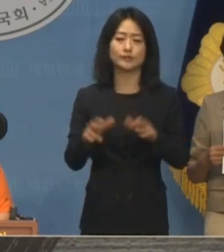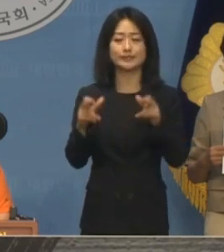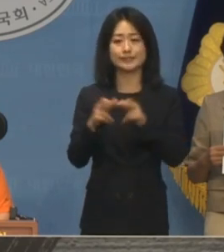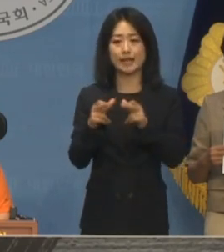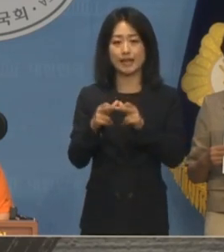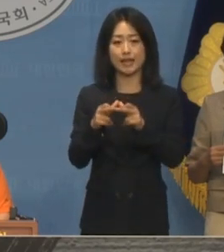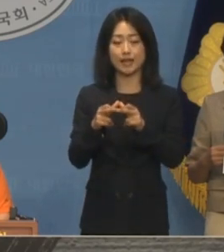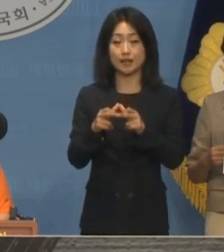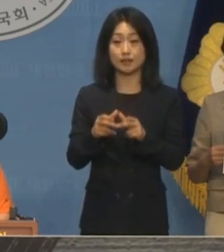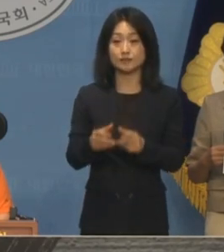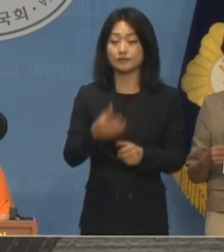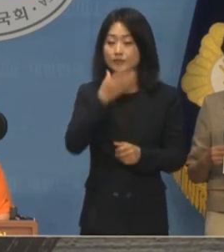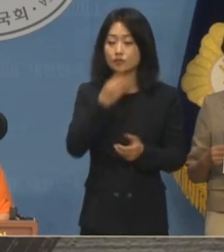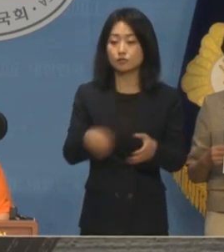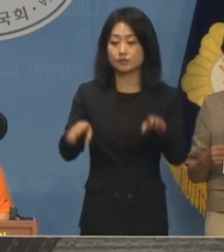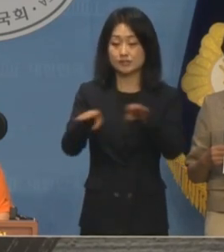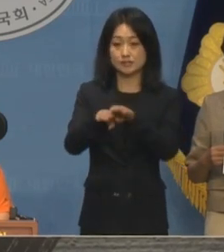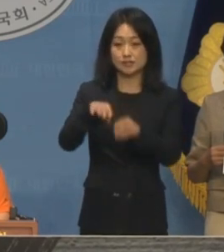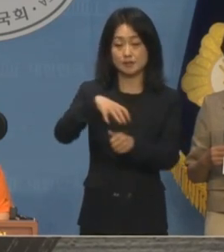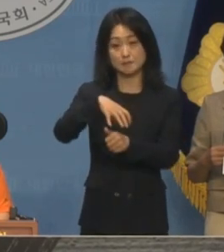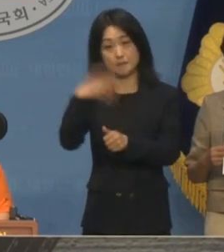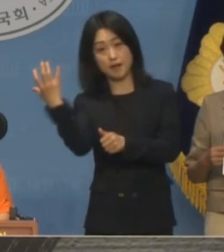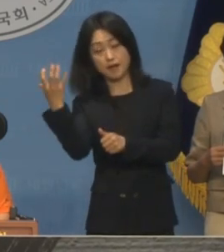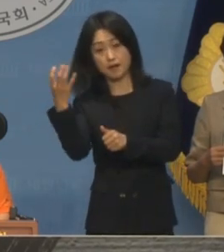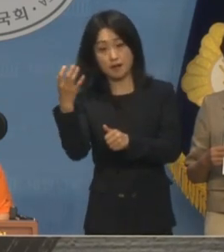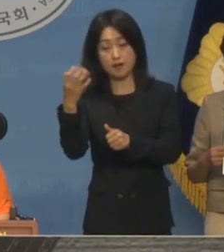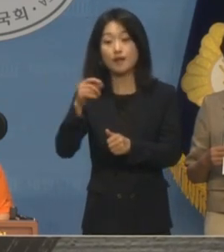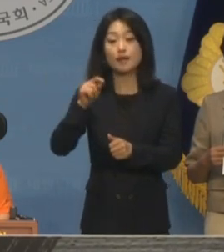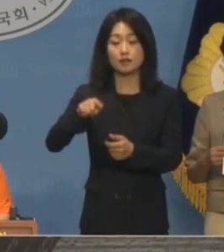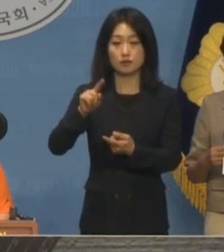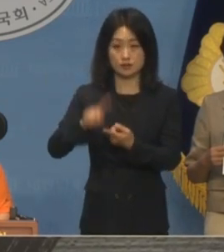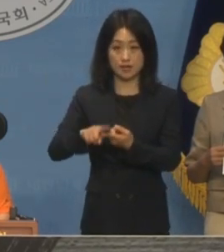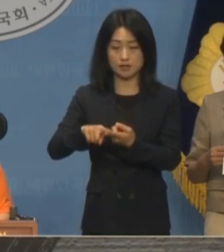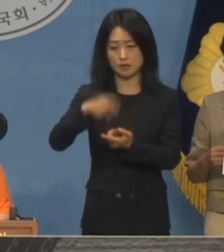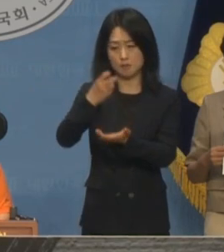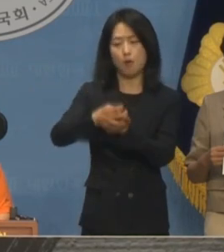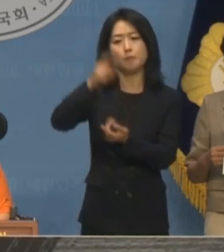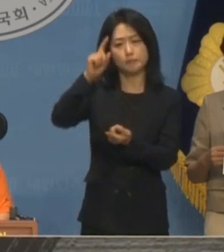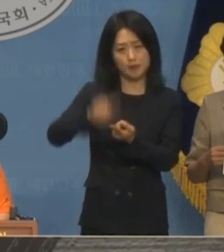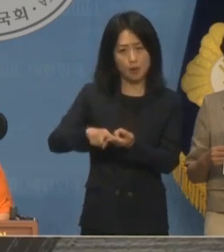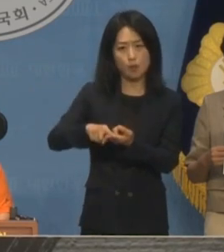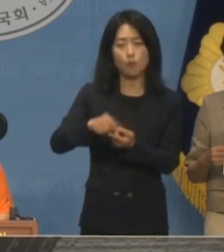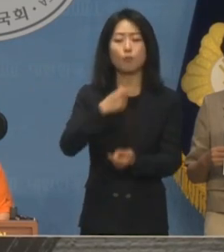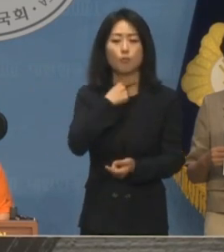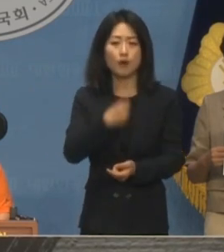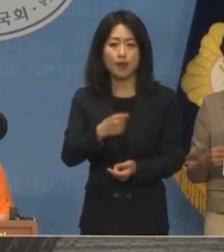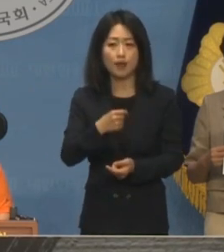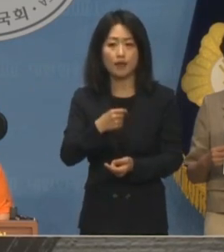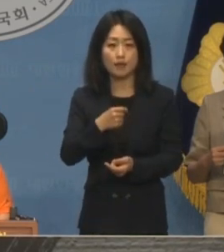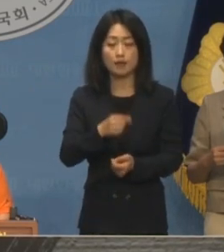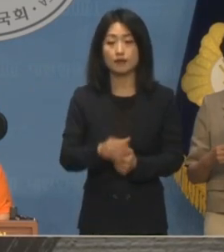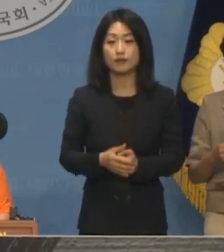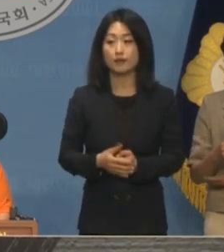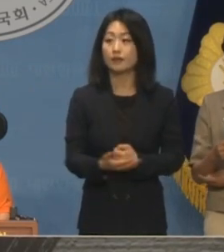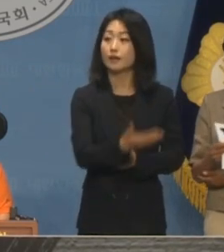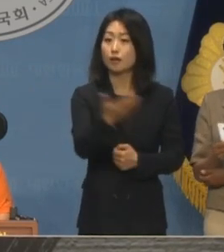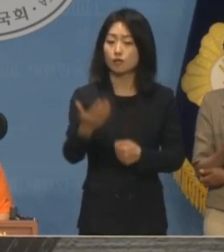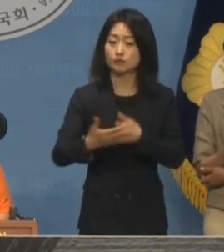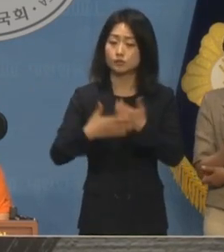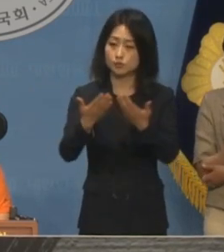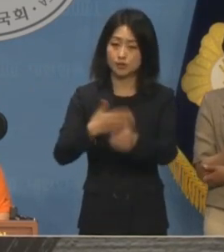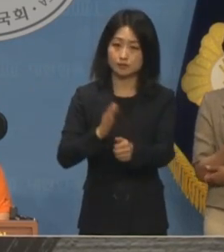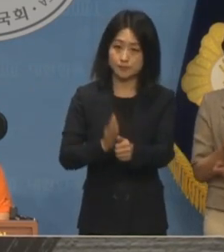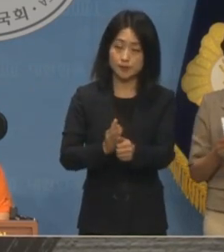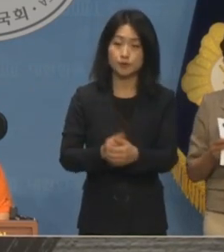서울시 장애인 탈시설 지원 조례가 꼭 폐지되지 않고 제 역할을 할 수 있도록 해